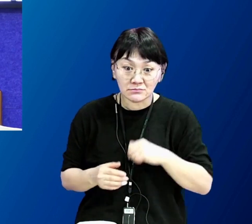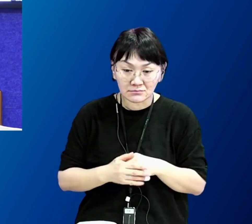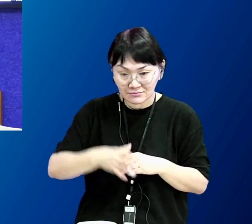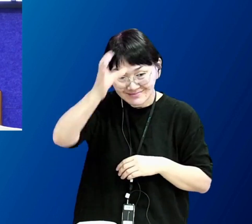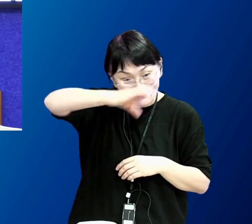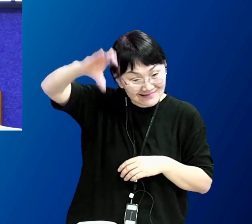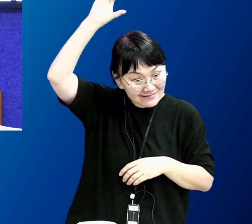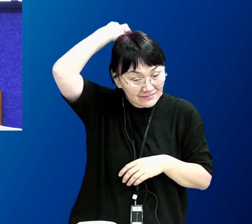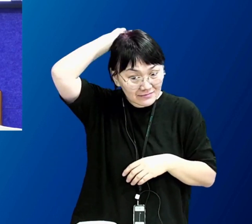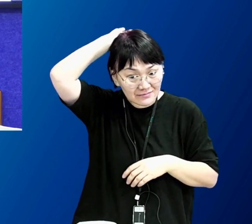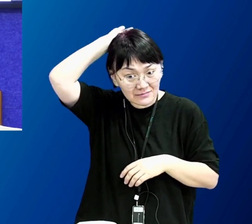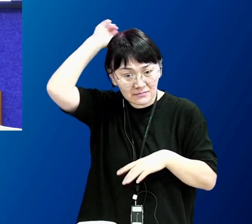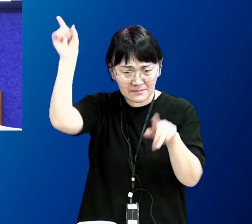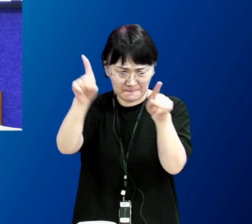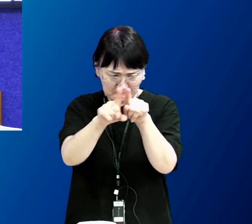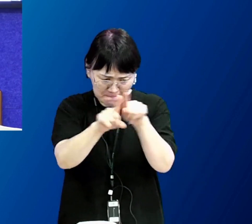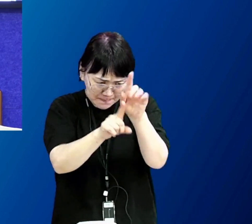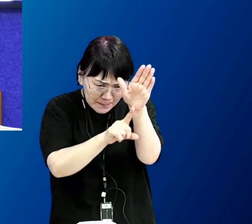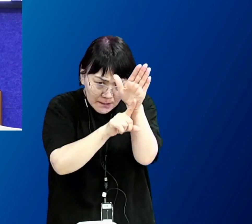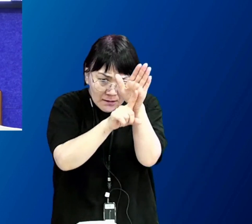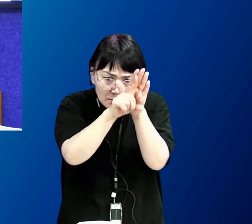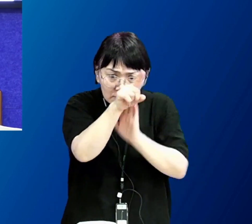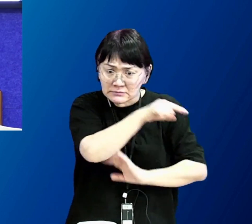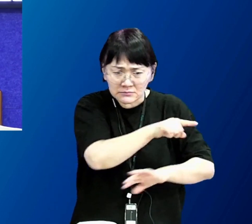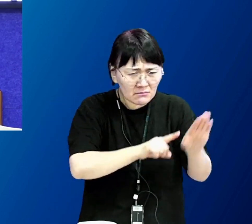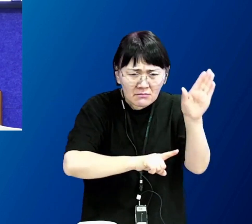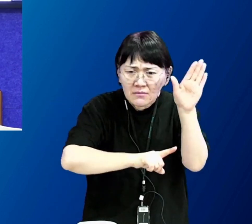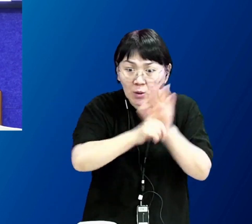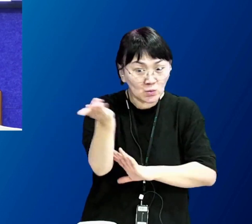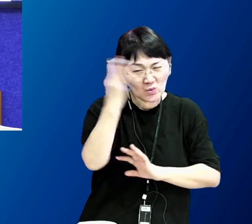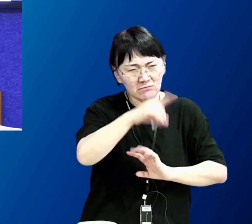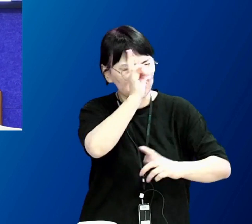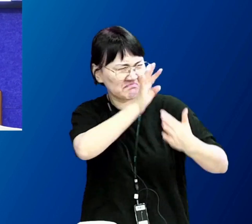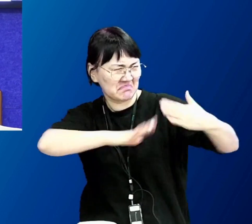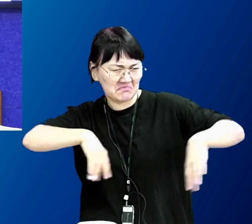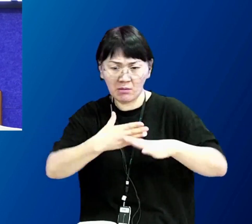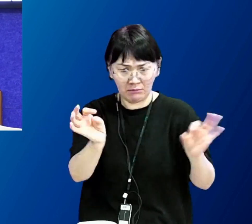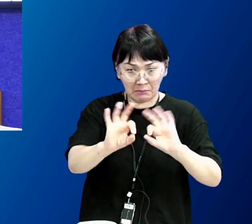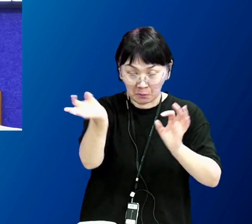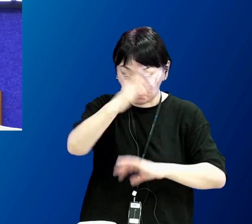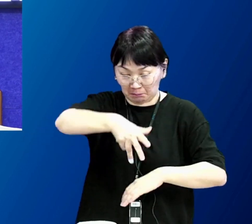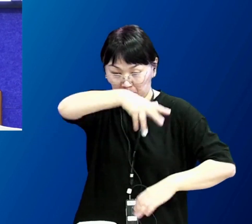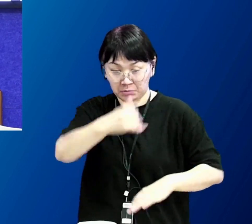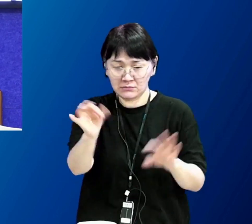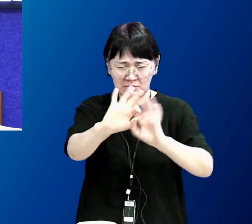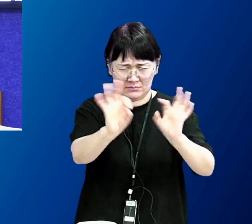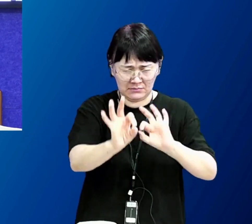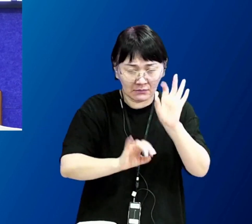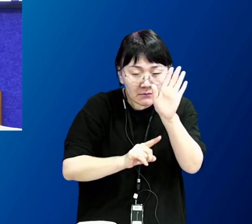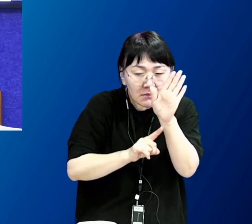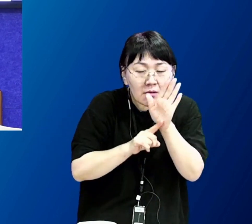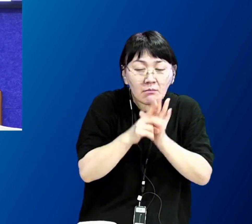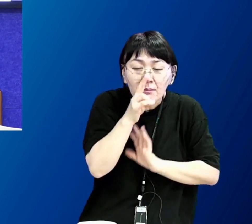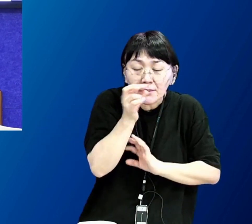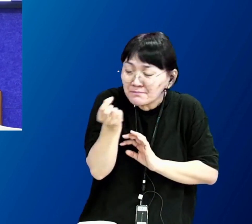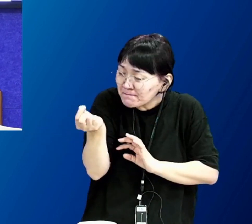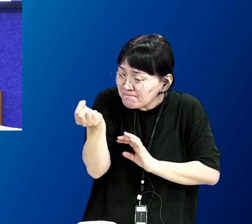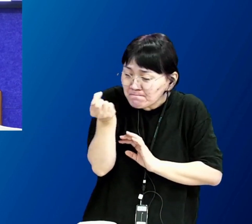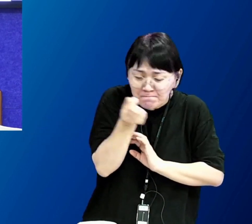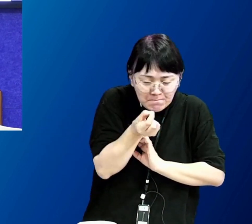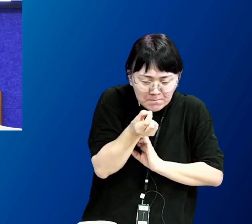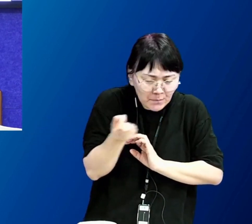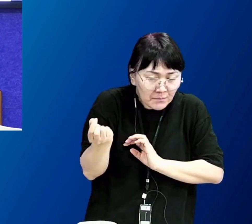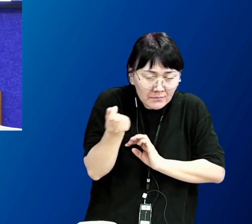Соломон ханч анханасаа ийм байгаагүй зүт. Багагаар багагаар бүүлүү томрон. Багагаар